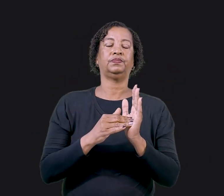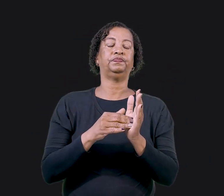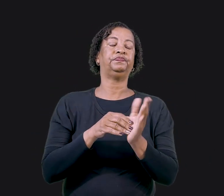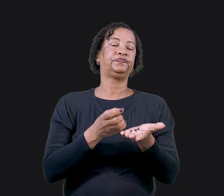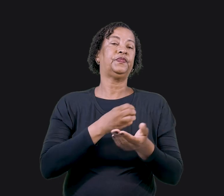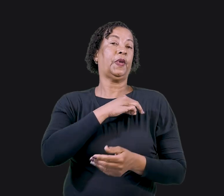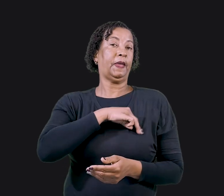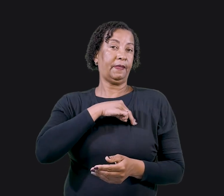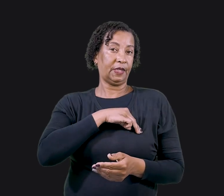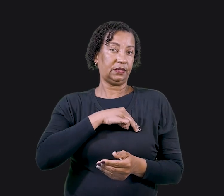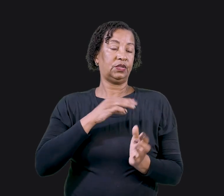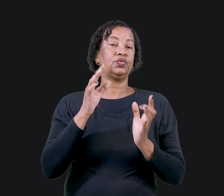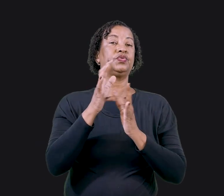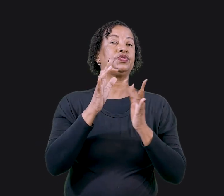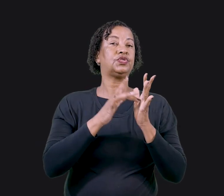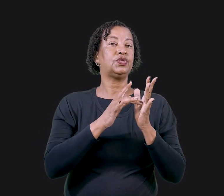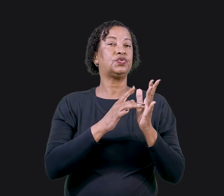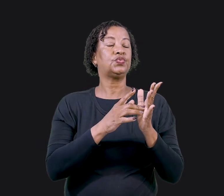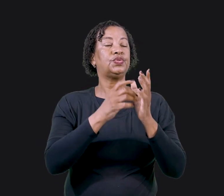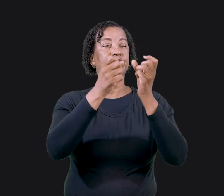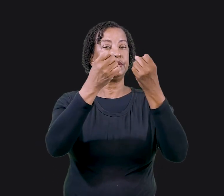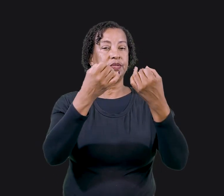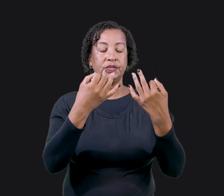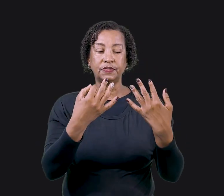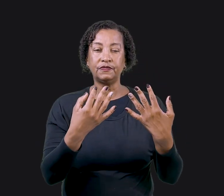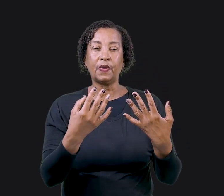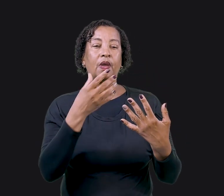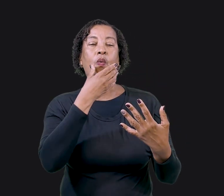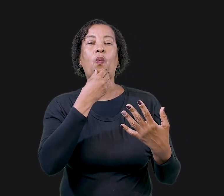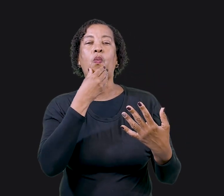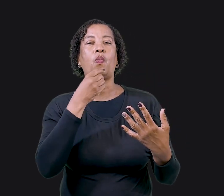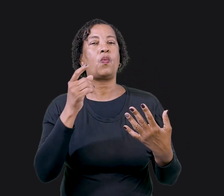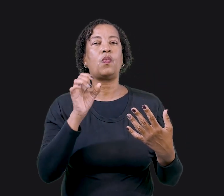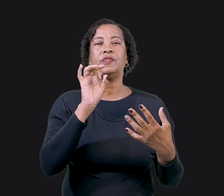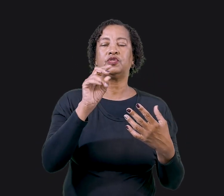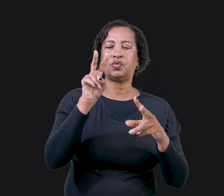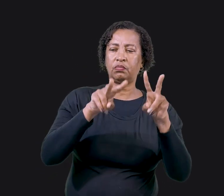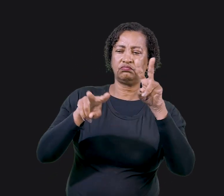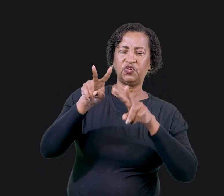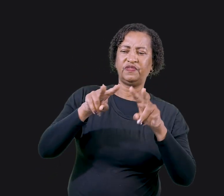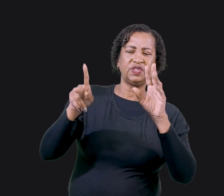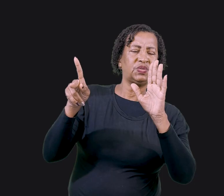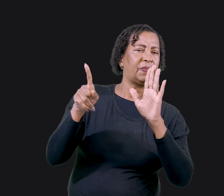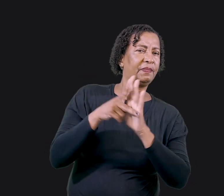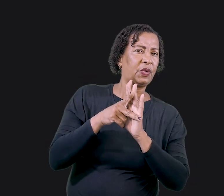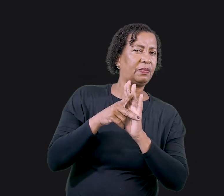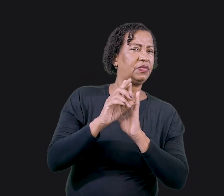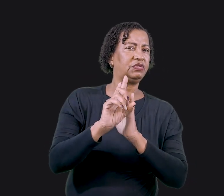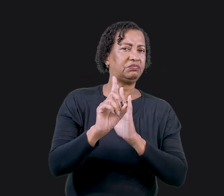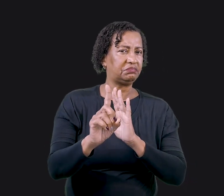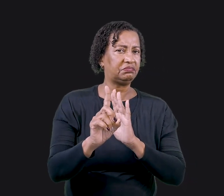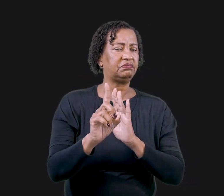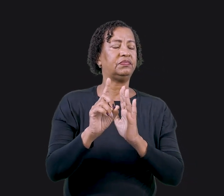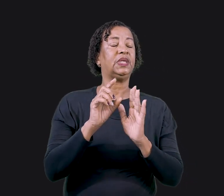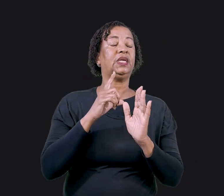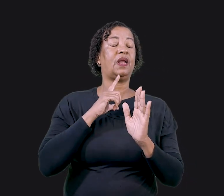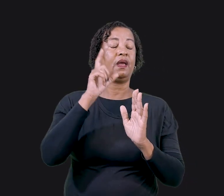vemos que Jesus não foi apenas um homem com uma missão e uma visão de qual era ela. Ele foi um homem que tinha